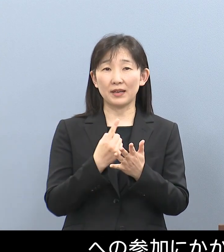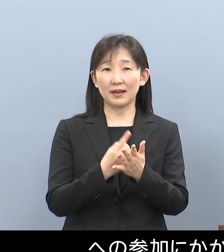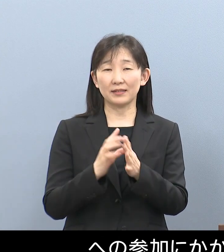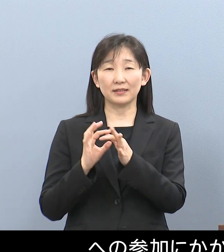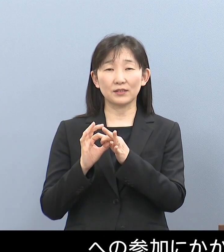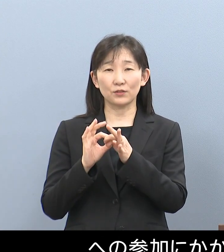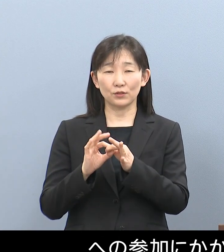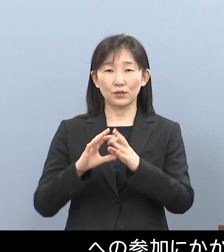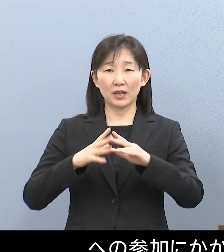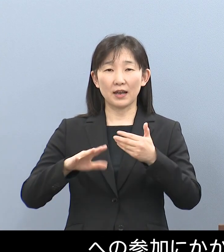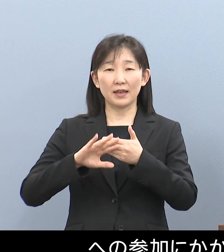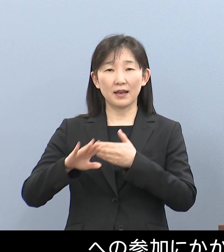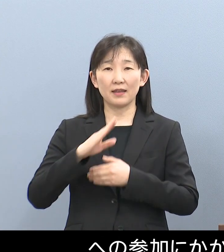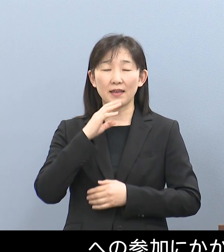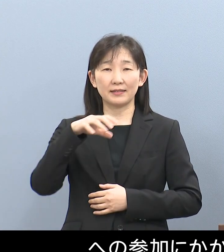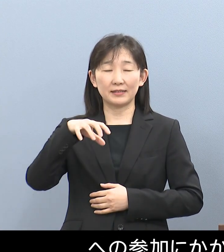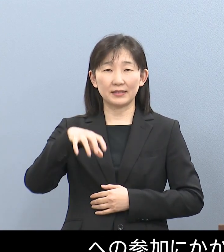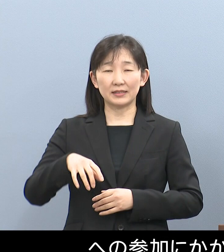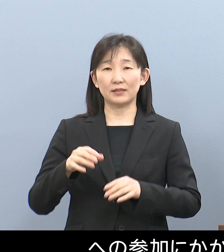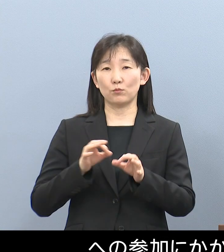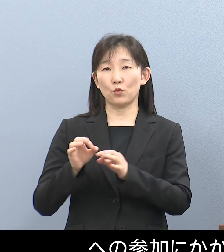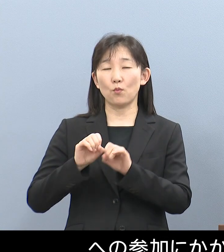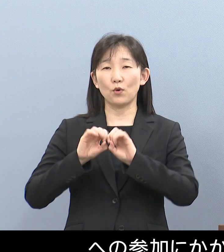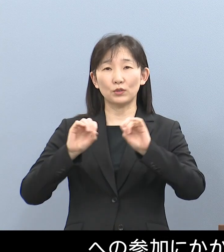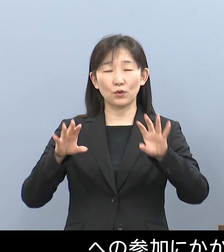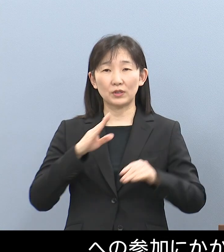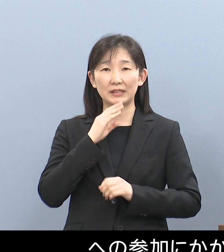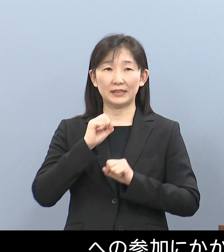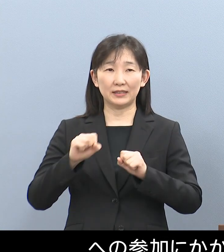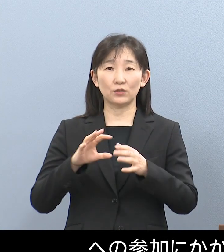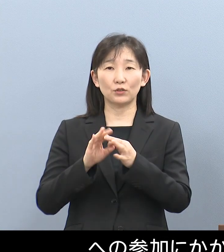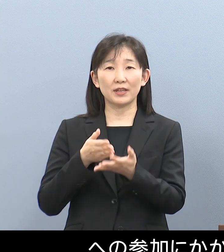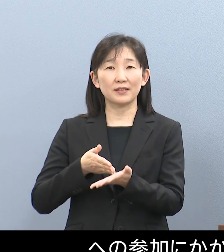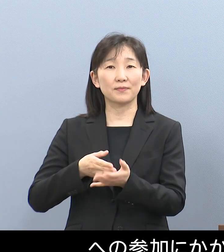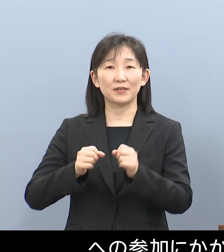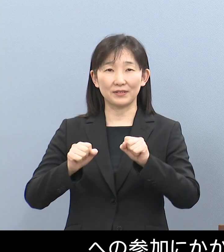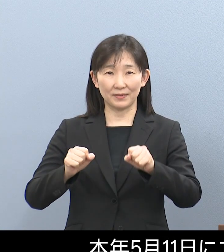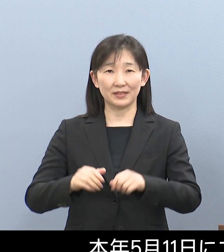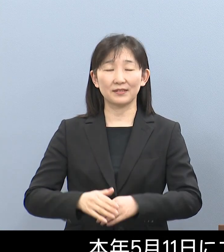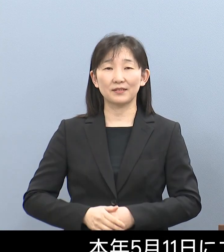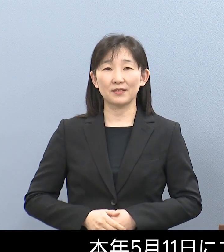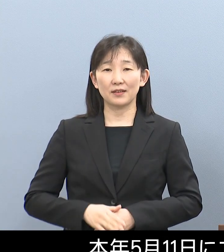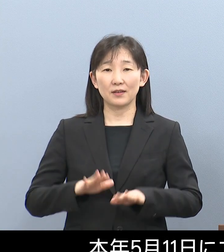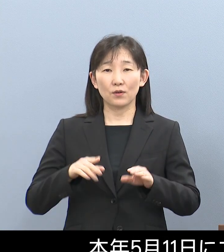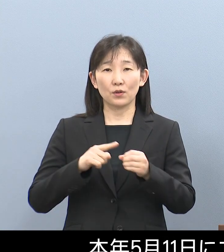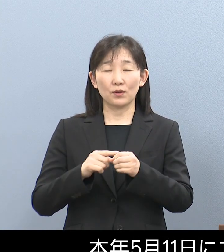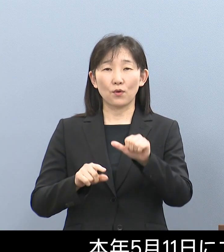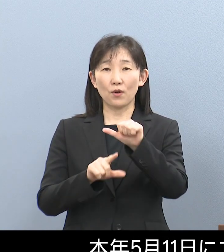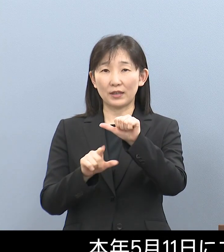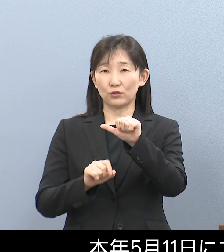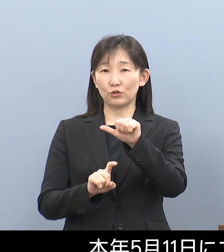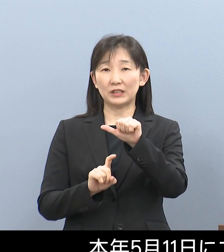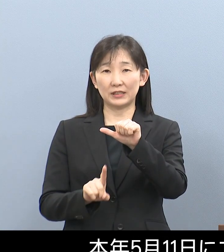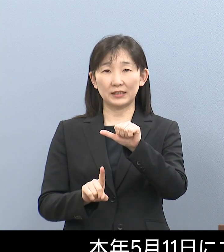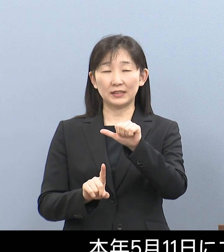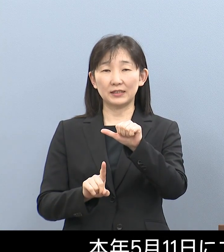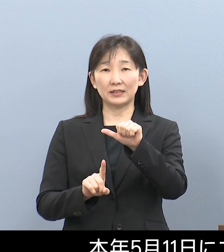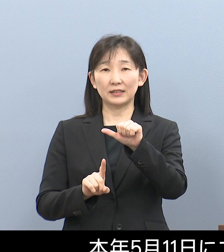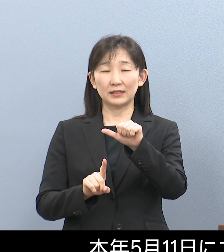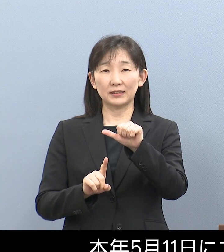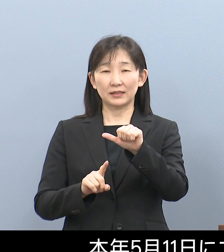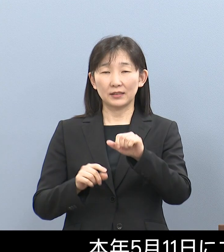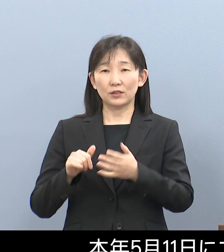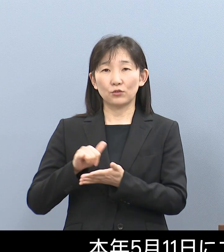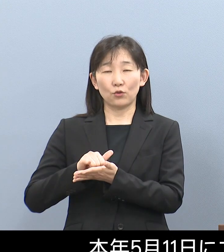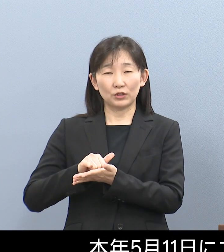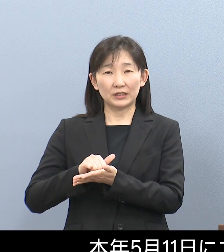る海外現地プロモーションの実施について申し上げます。本年5月11日にニューヨー